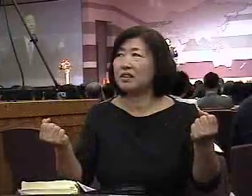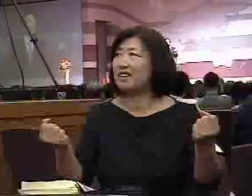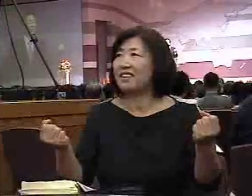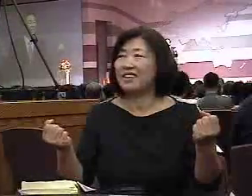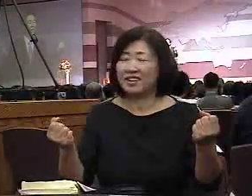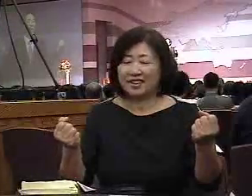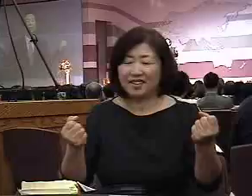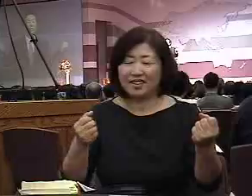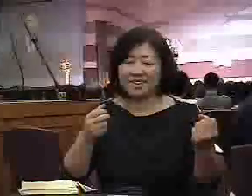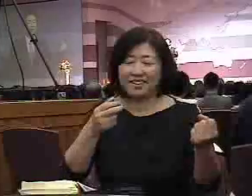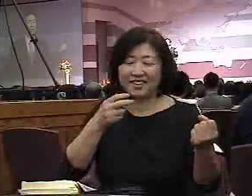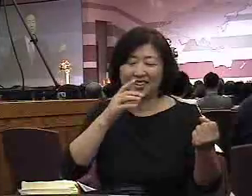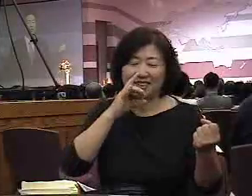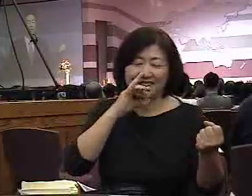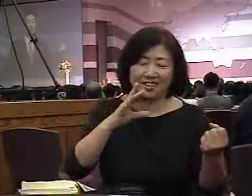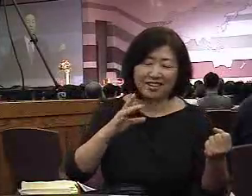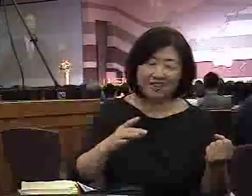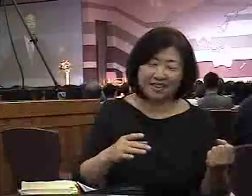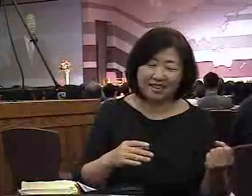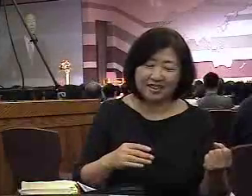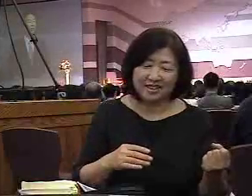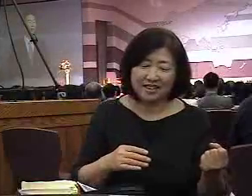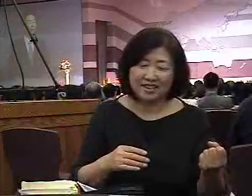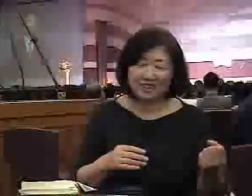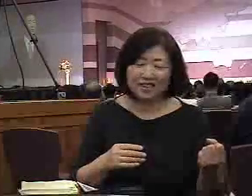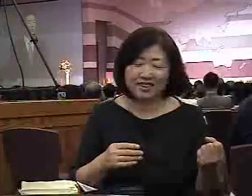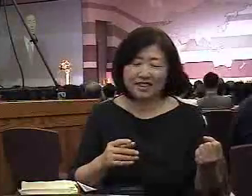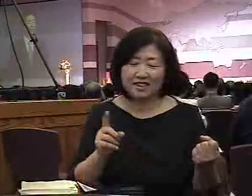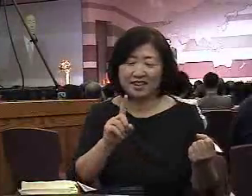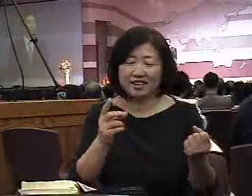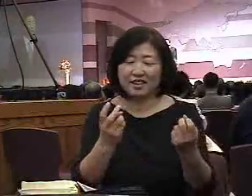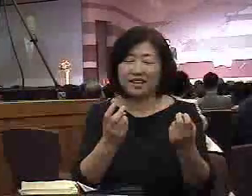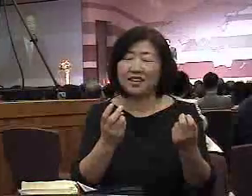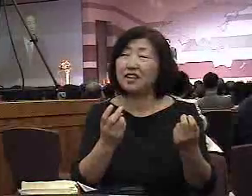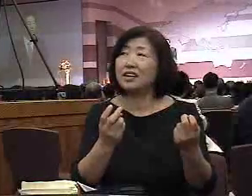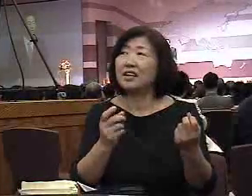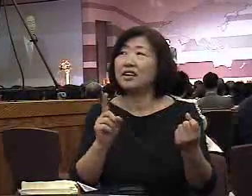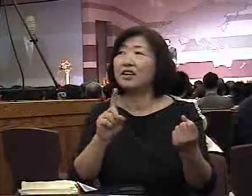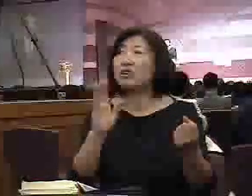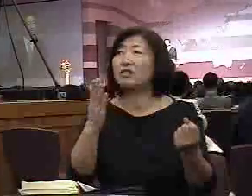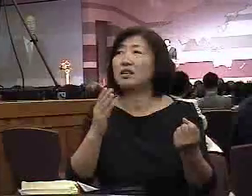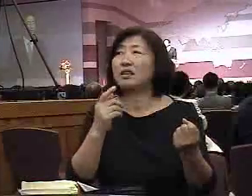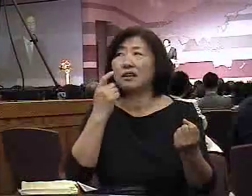아니요 이렇게 돼요. 안 놓는 거예요. 그거 어떻게 돼요? 어떻게 됩니까?